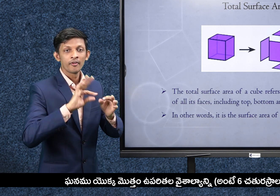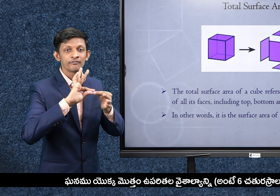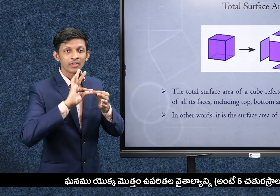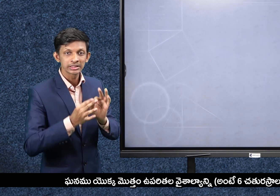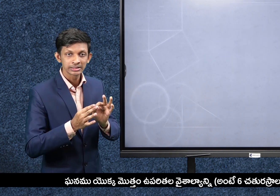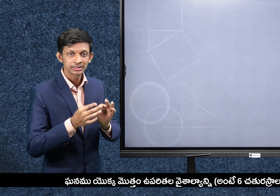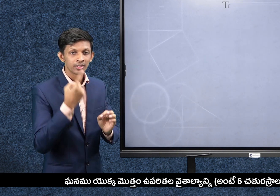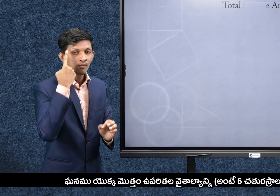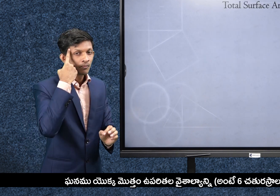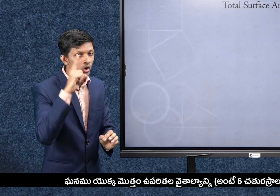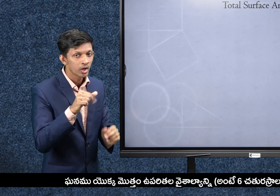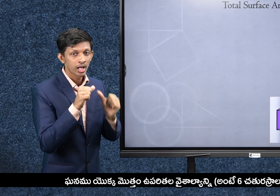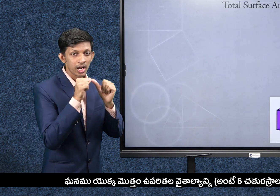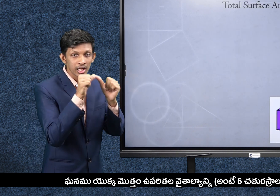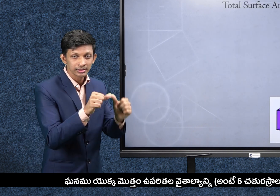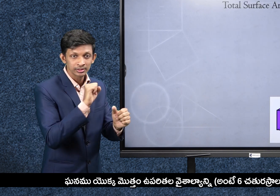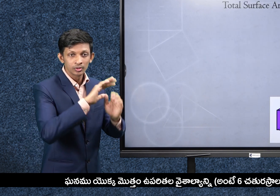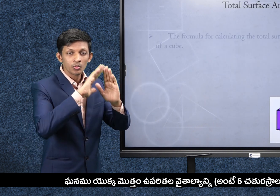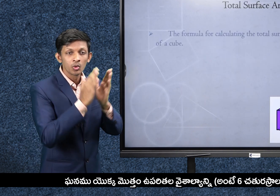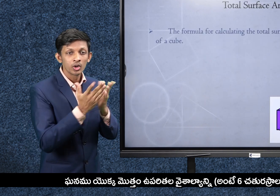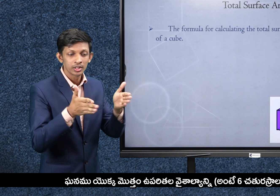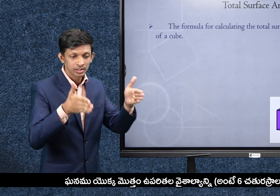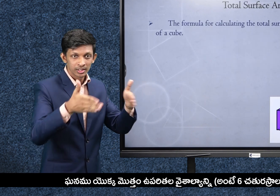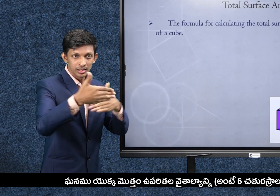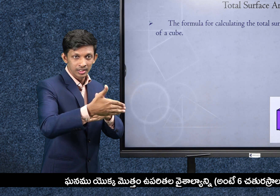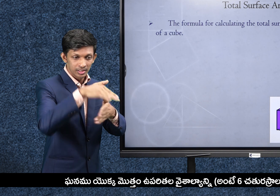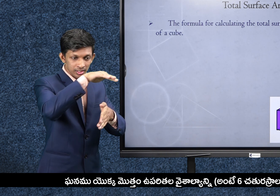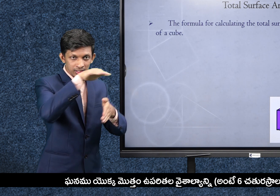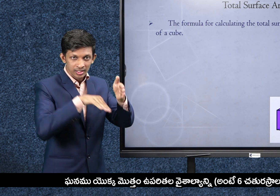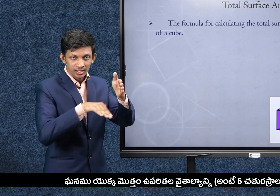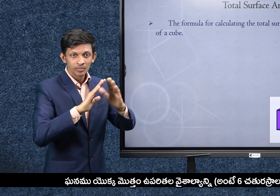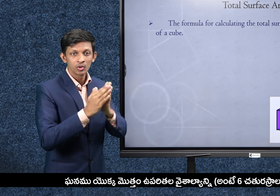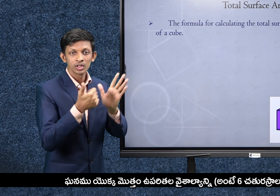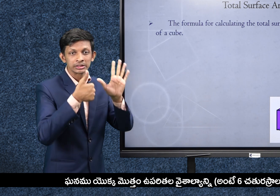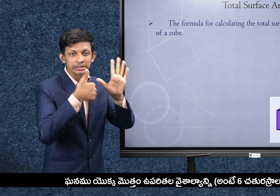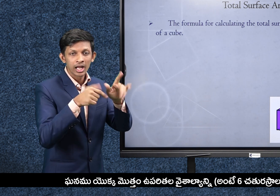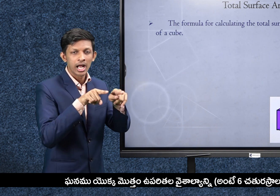ఘనము క్యూబ్ యొక్క మొత్తం ఉపరితల వైశాల్యాన్ని అంటే 6 చతురస్రాలు గణించే సూత్రం.